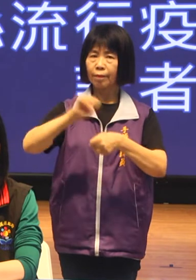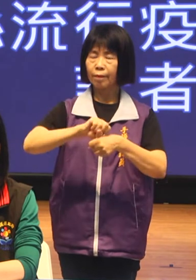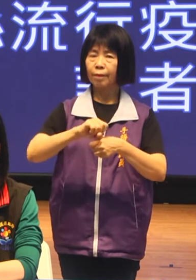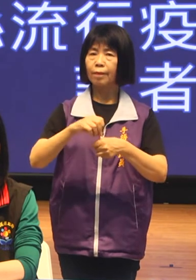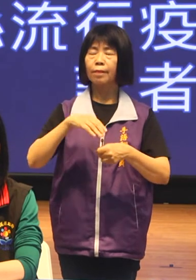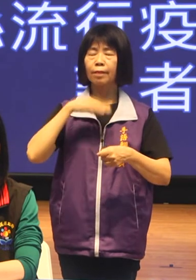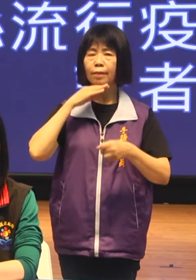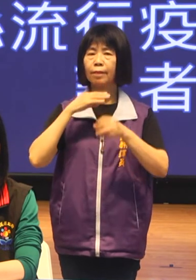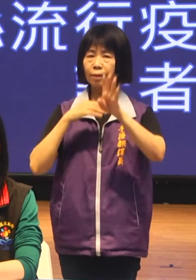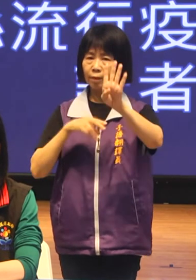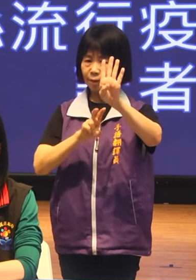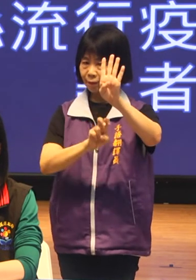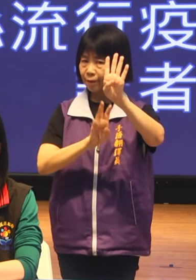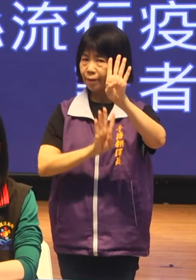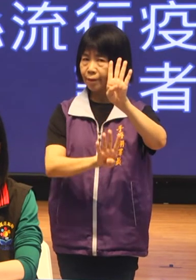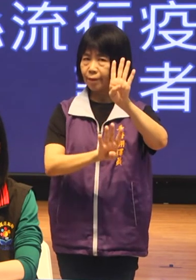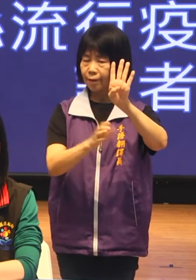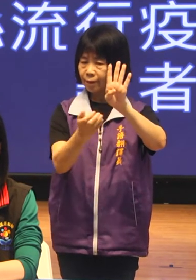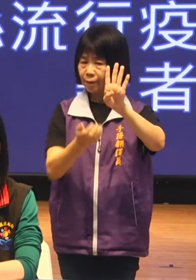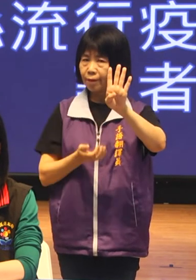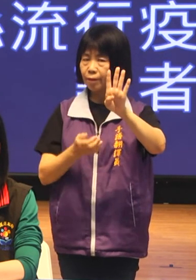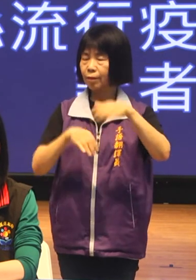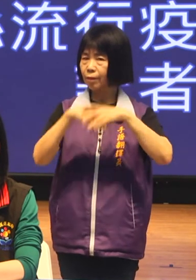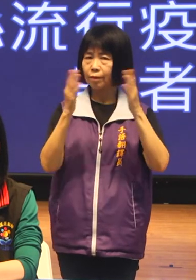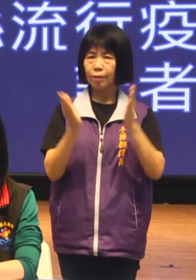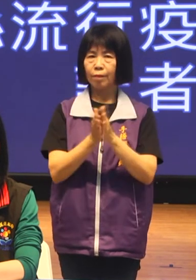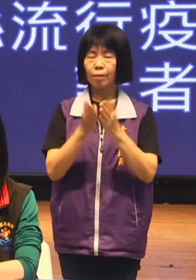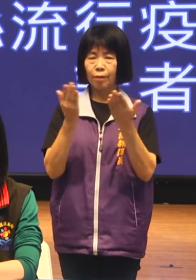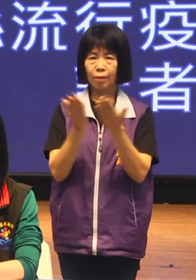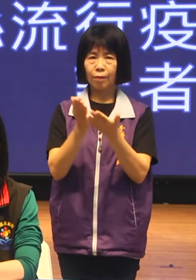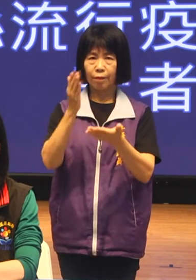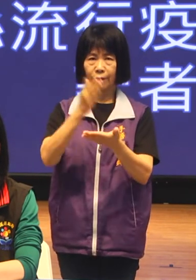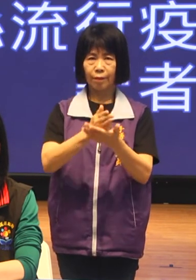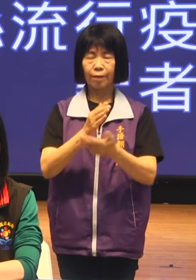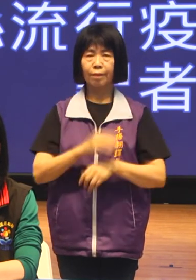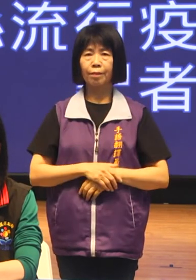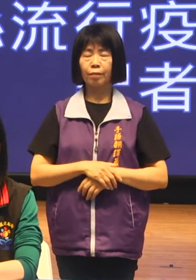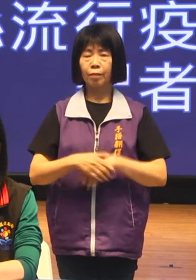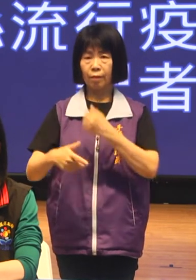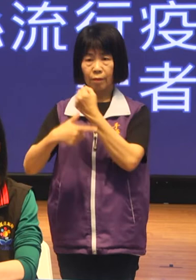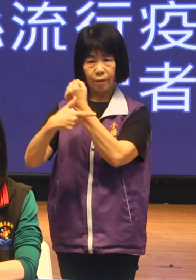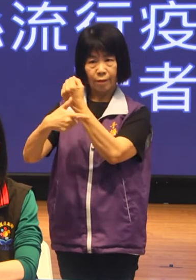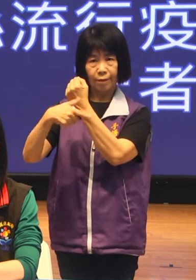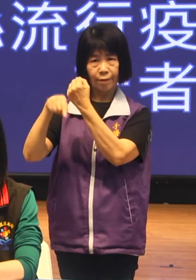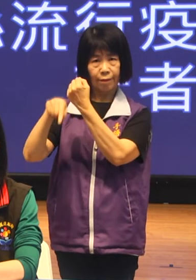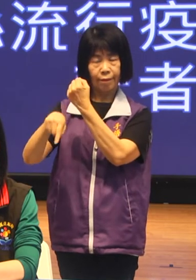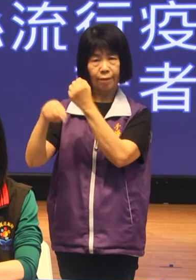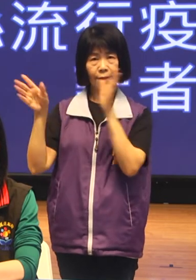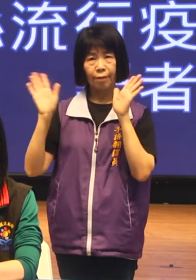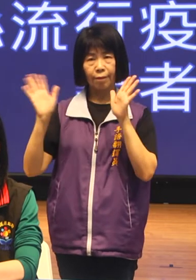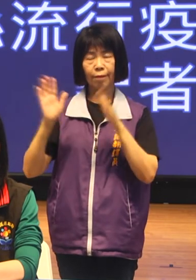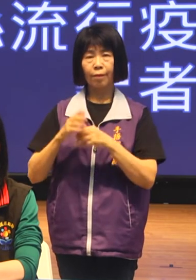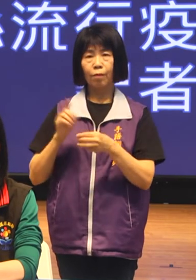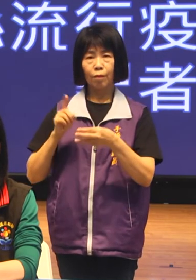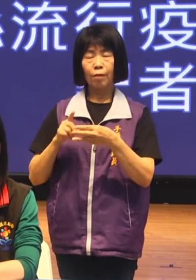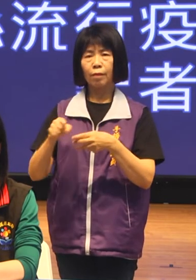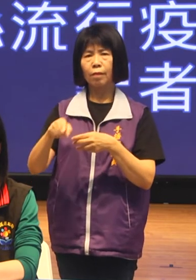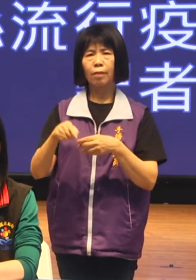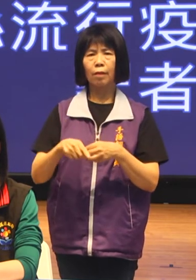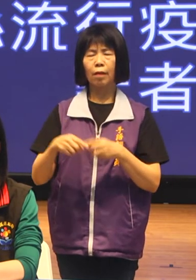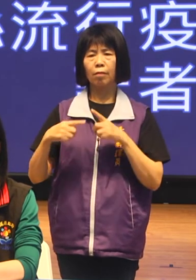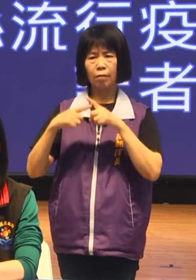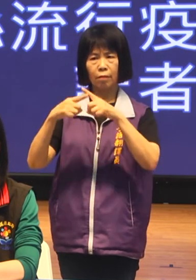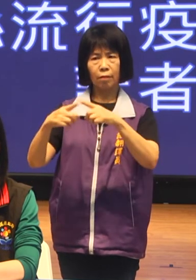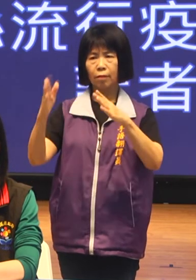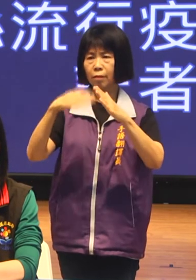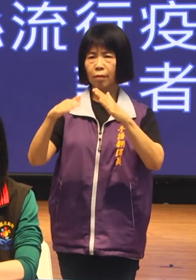到4月24号之前都暂停实体课程。那6年级的孩子呢，主要是因为他都没有到